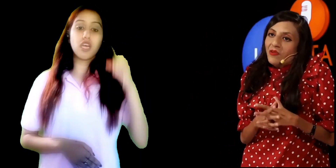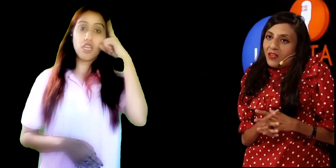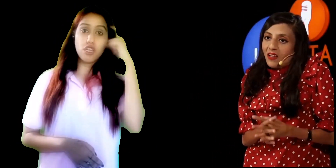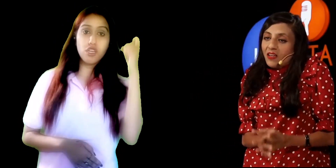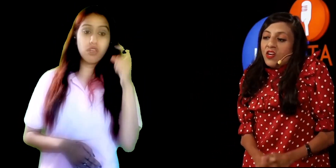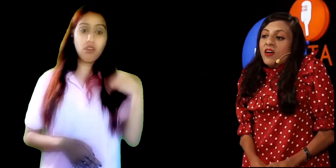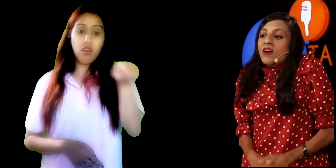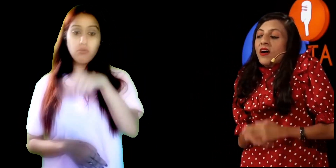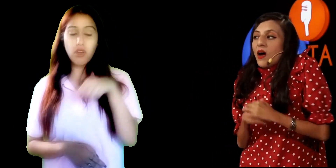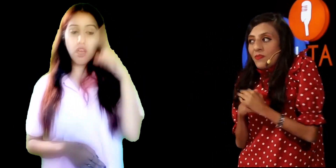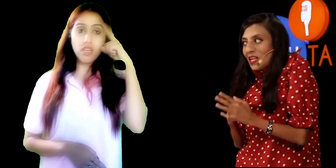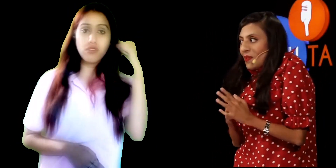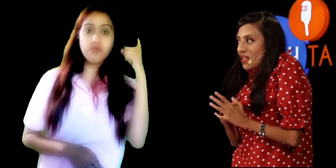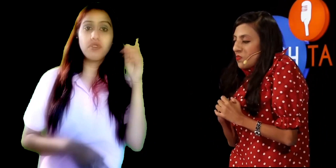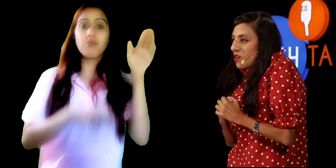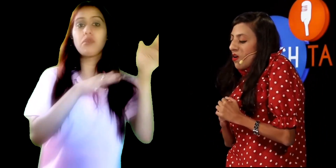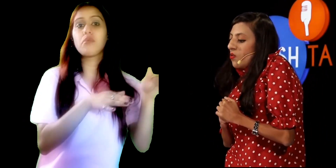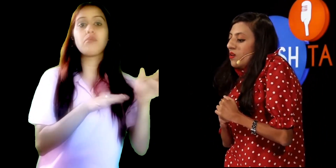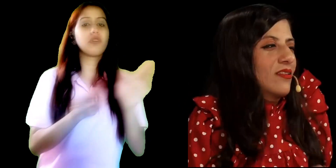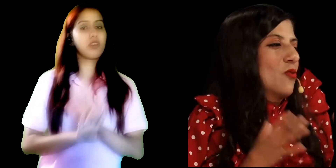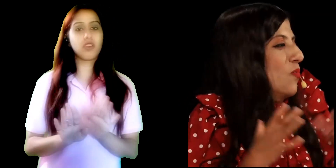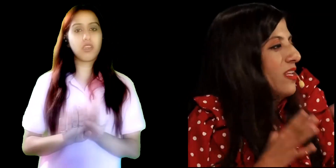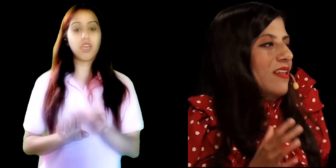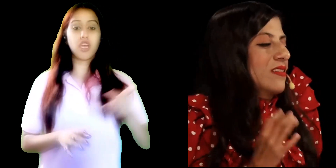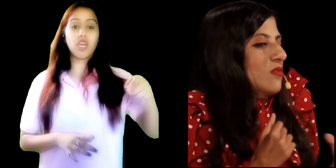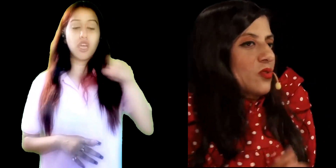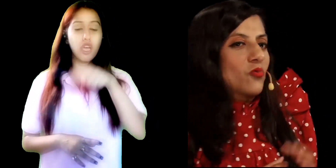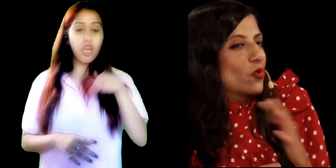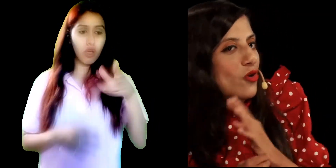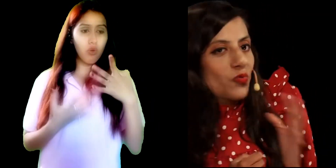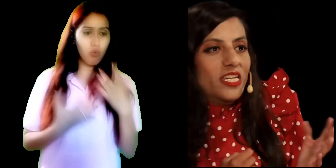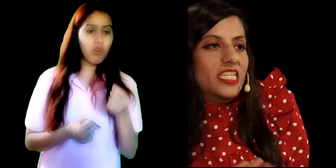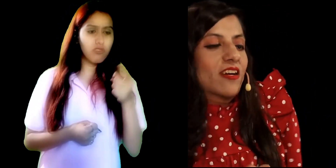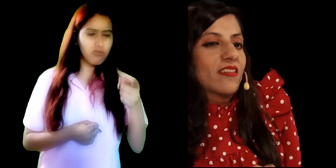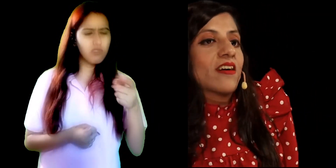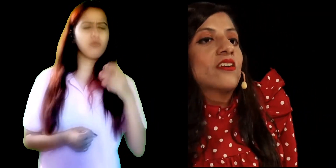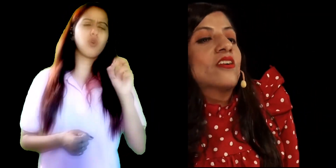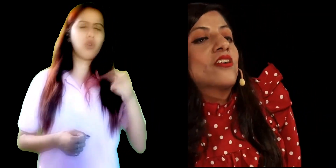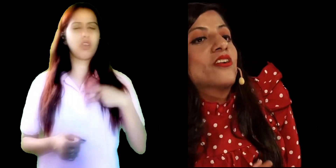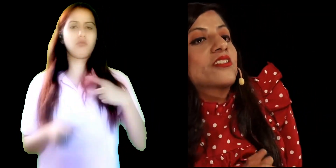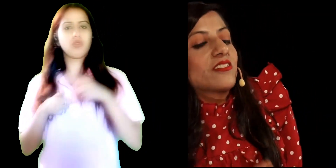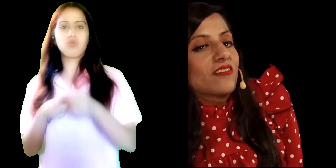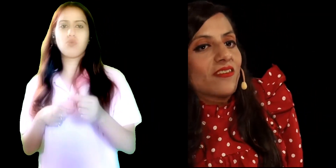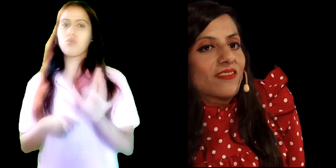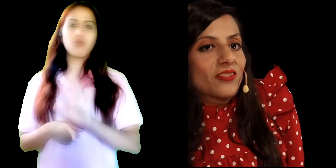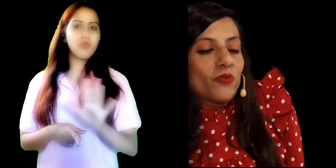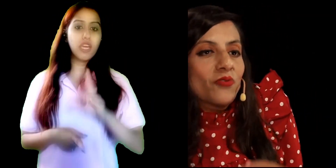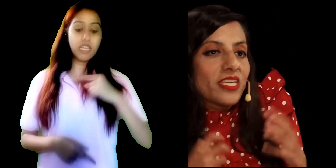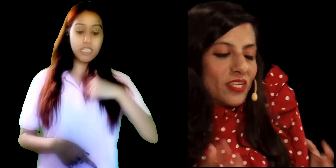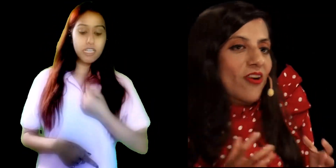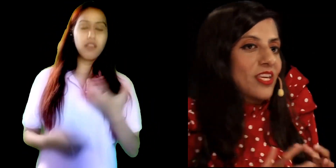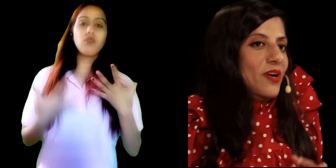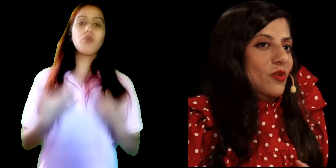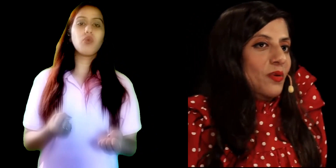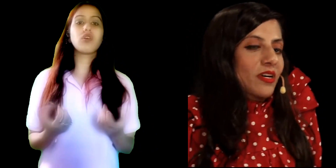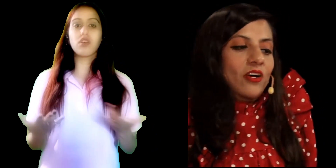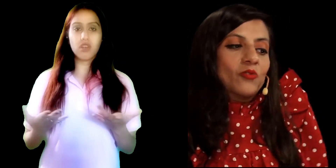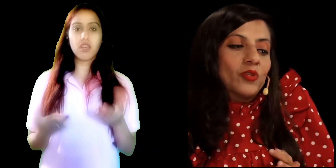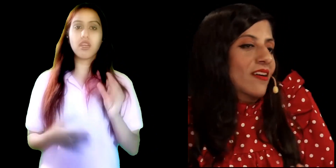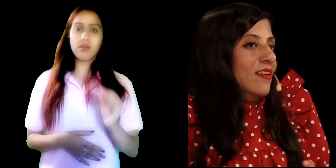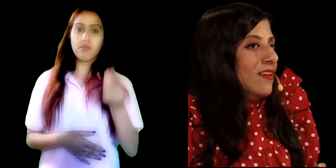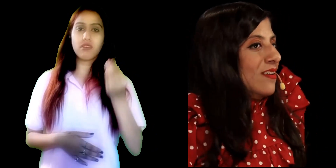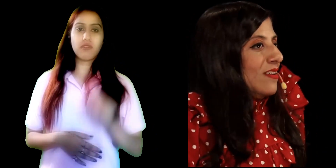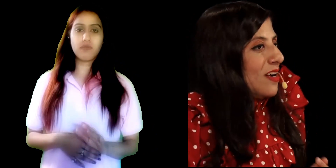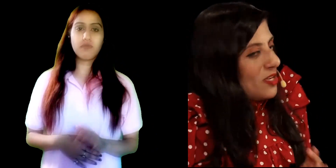करना आसान होता है। अपने लिए प्लान्स बनाओ। नोबडी एल्स नोज़ यू, कोई और तुम्हें नहीं जानता, तो किसी और की बातों पे